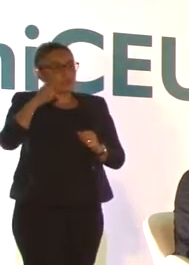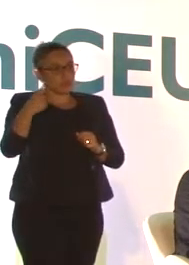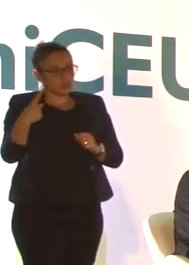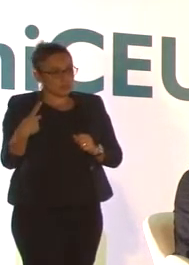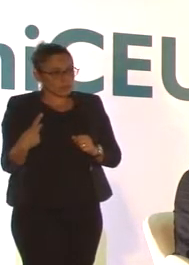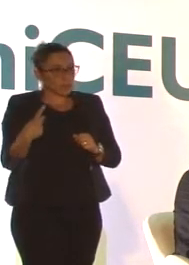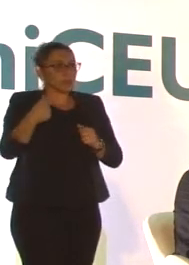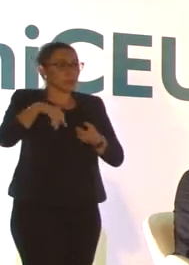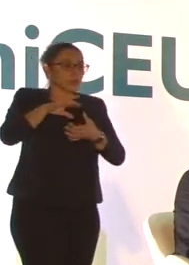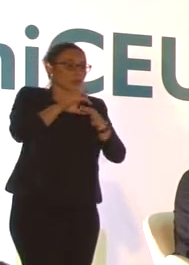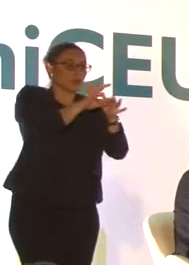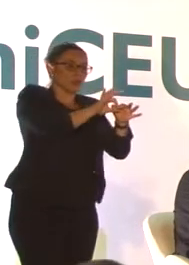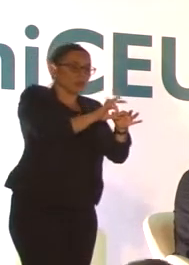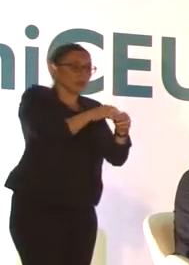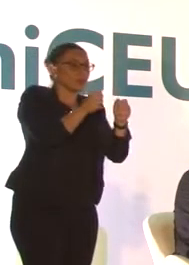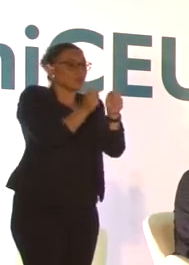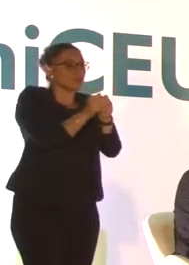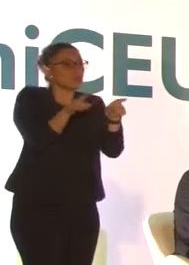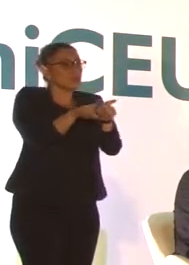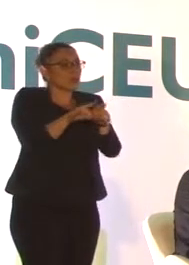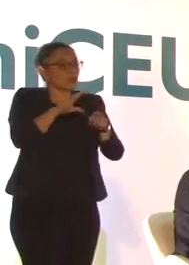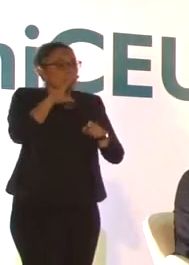conjuntamente, com o apoio da CAPES,